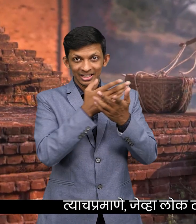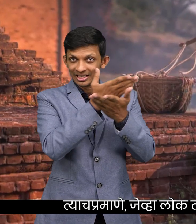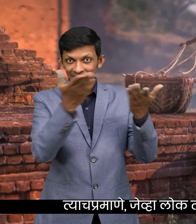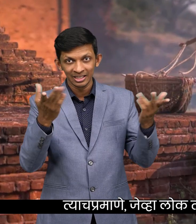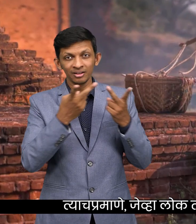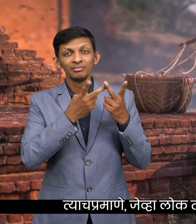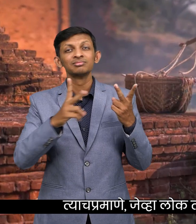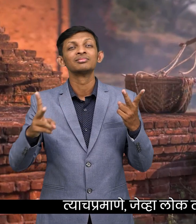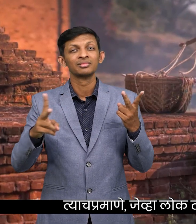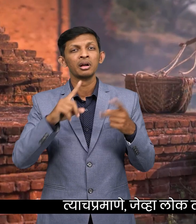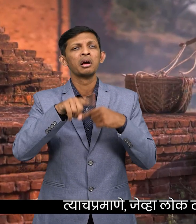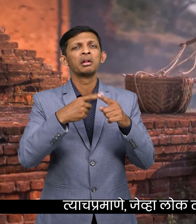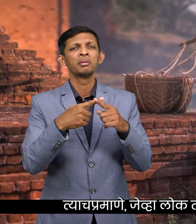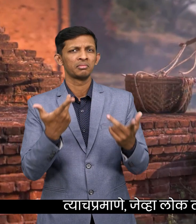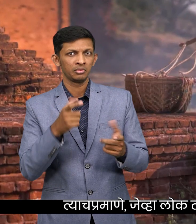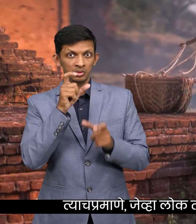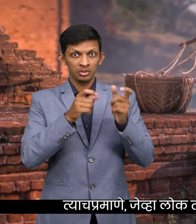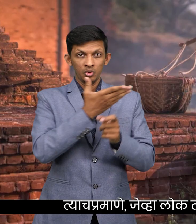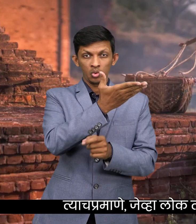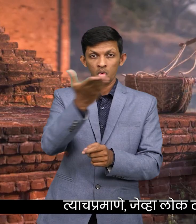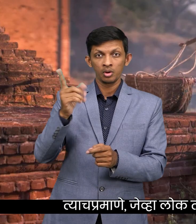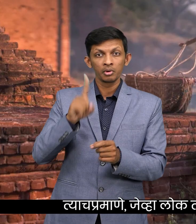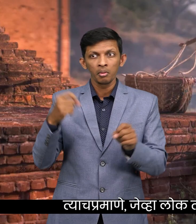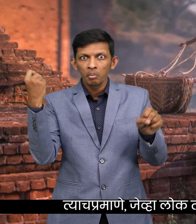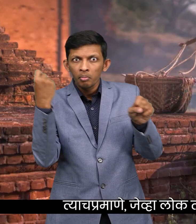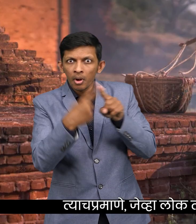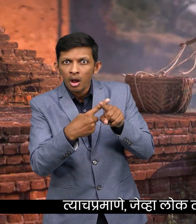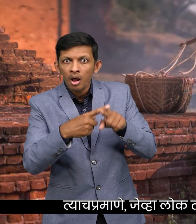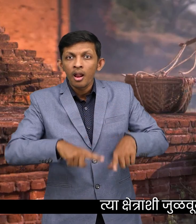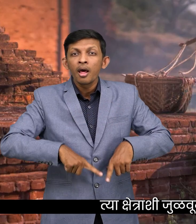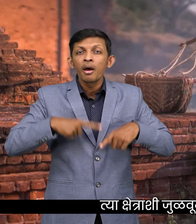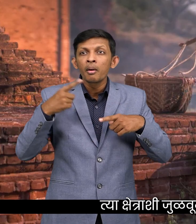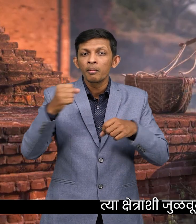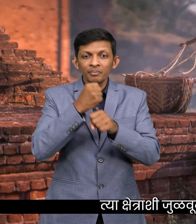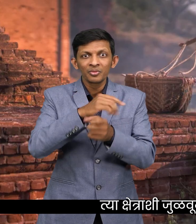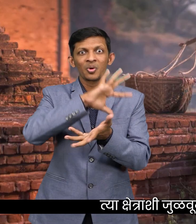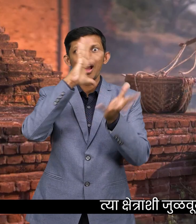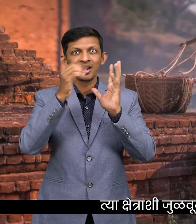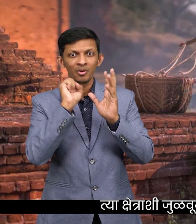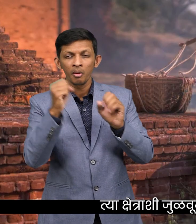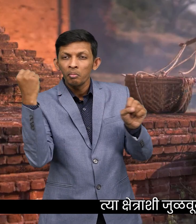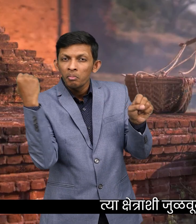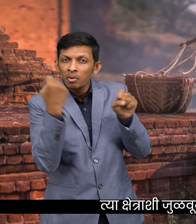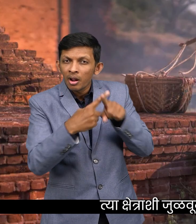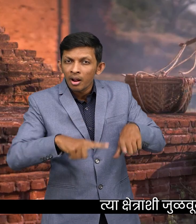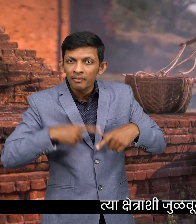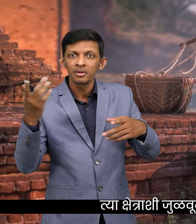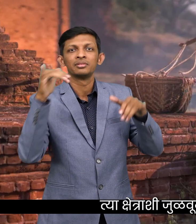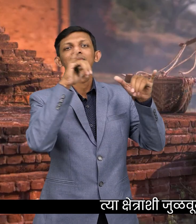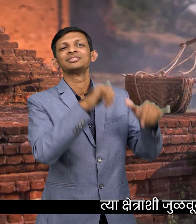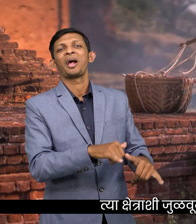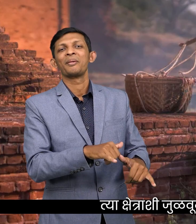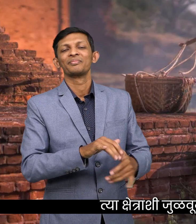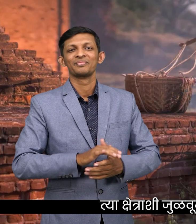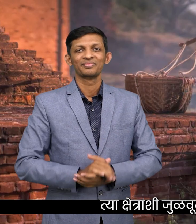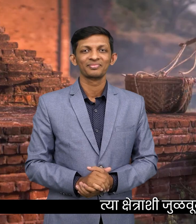त्याचप्रमाणे जेव्हा लोक त्यांचे जीवन ज्या भौगोलिक क्षेत्रात राहतात त्या क्षेत्राशी जुळवून घेतात, तेव्हा